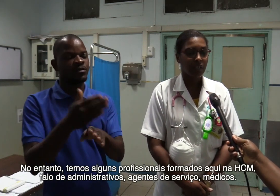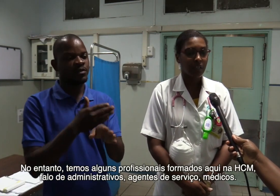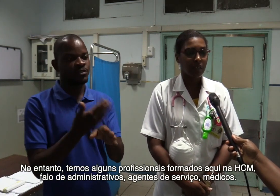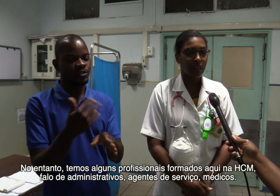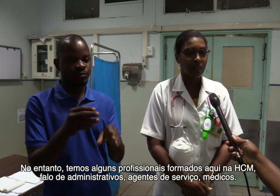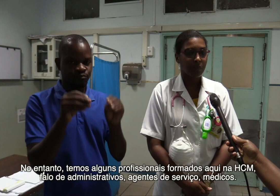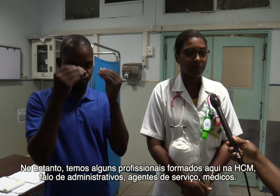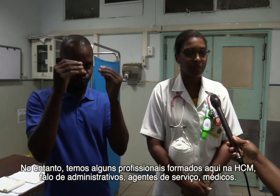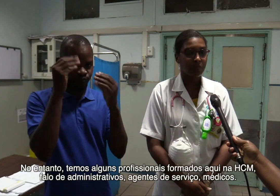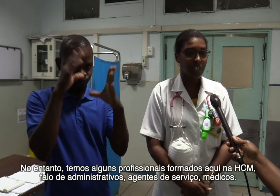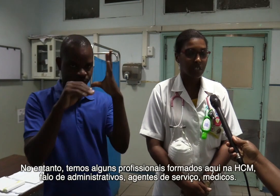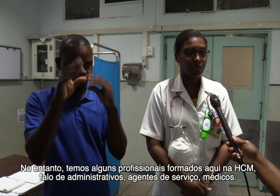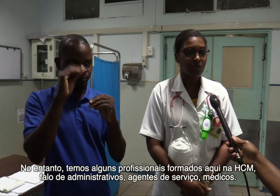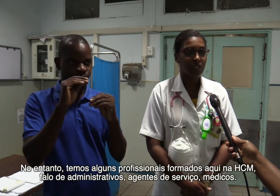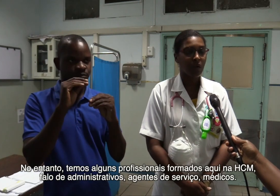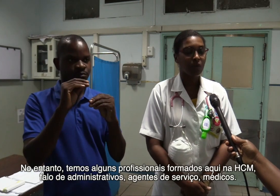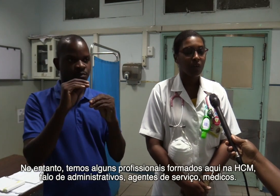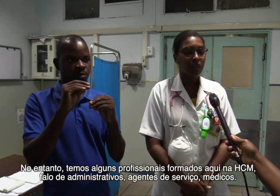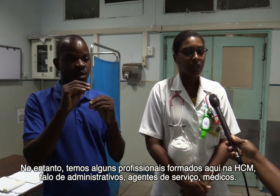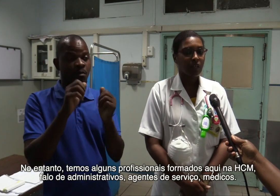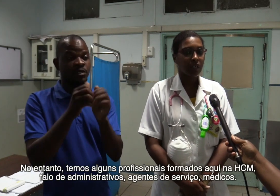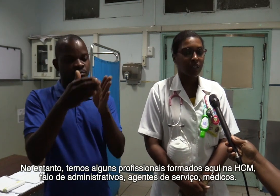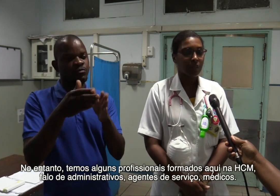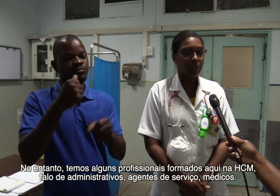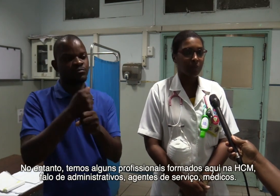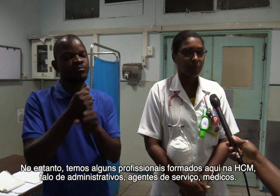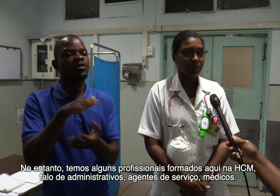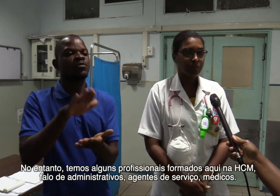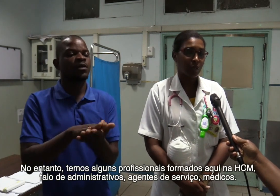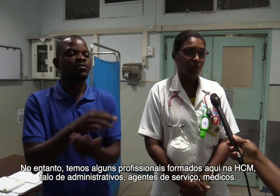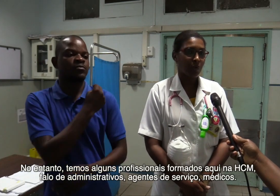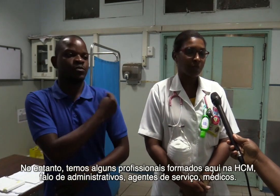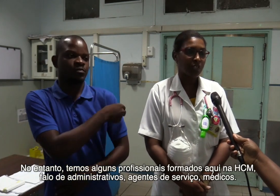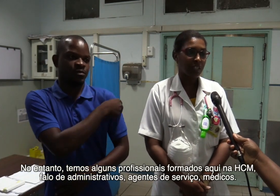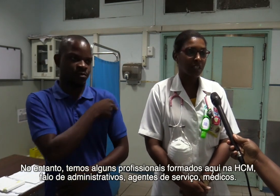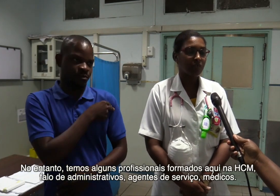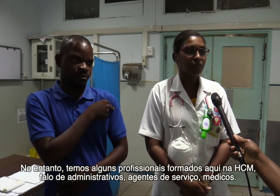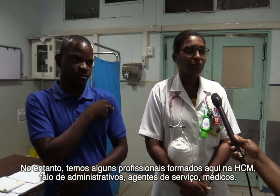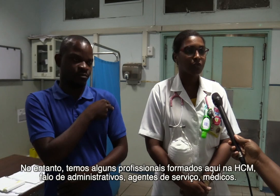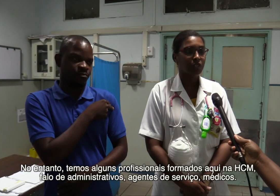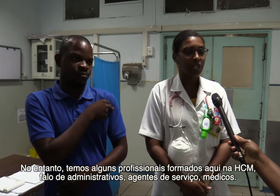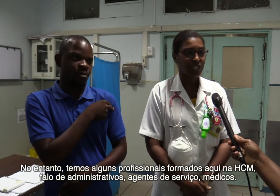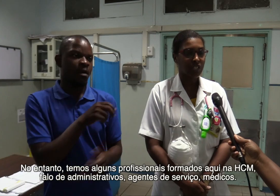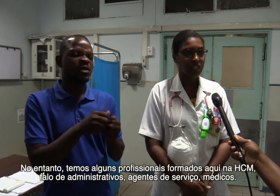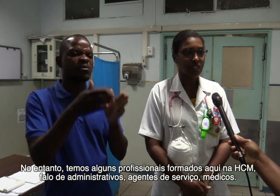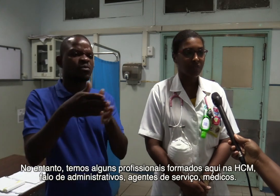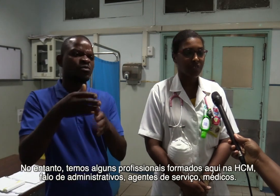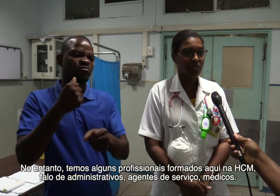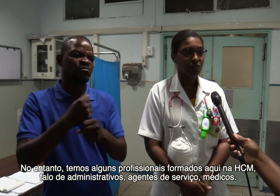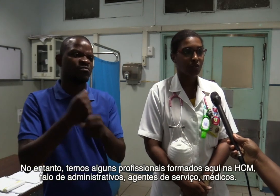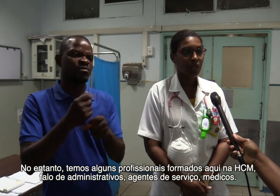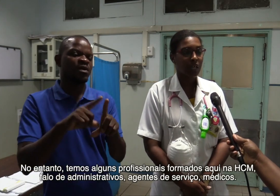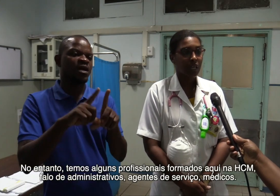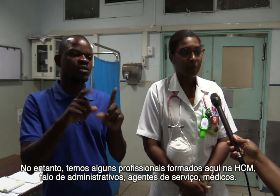nesta instituição, administrativos, agentes de